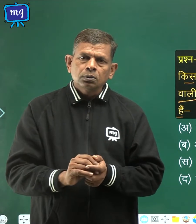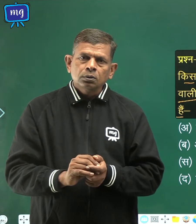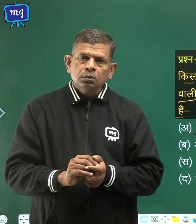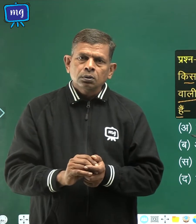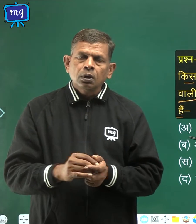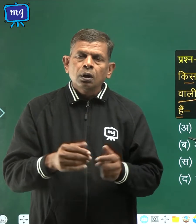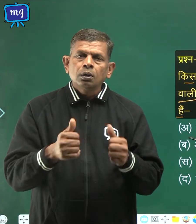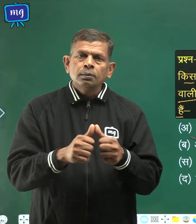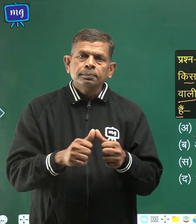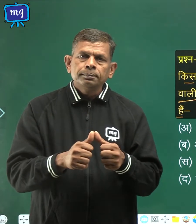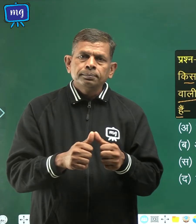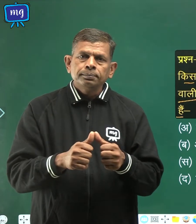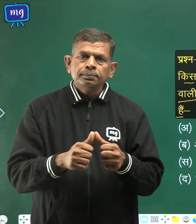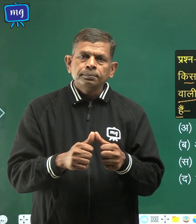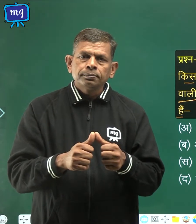अ